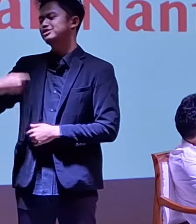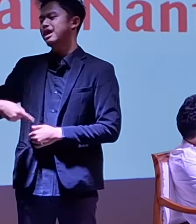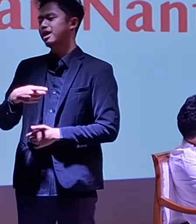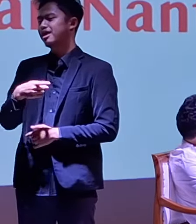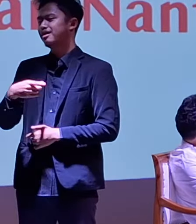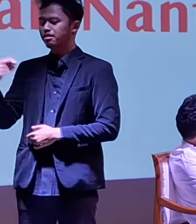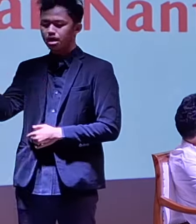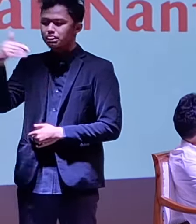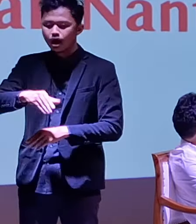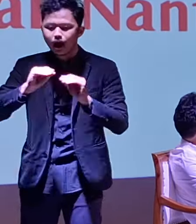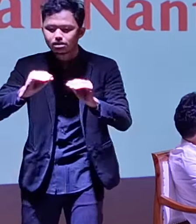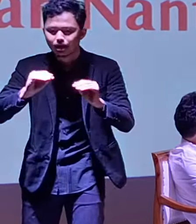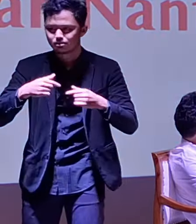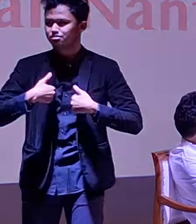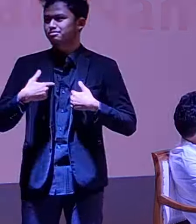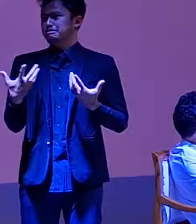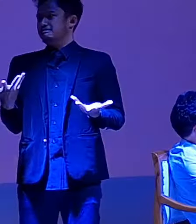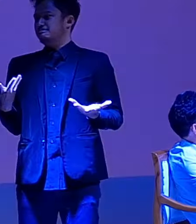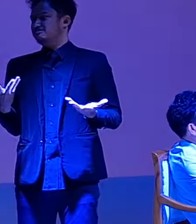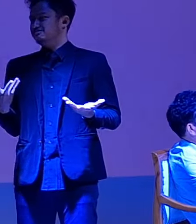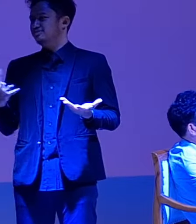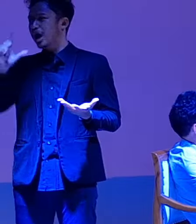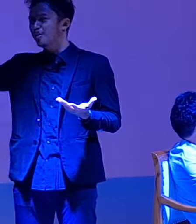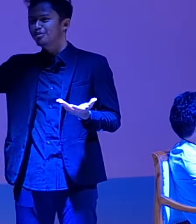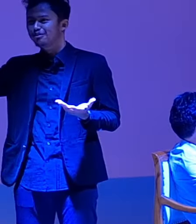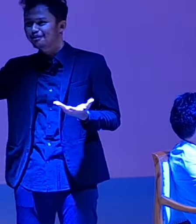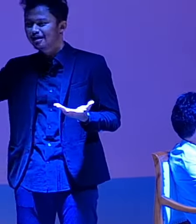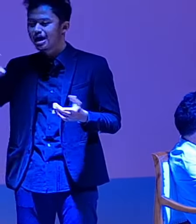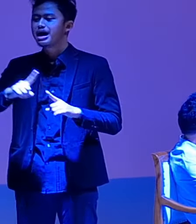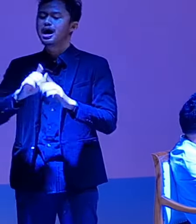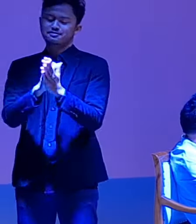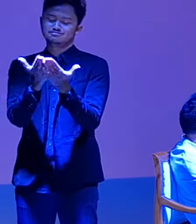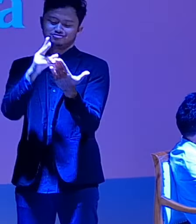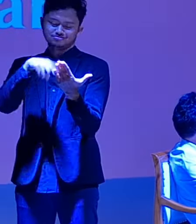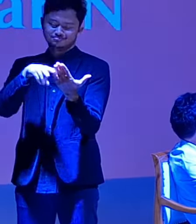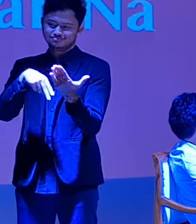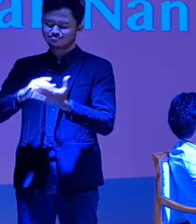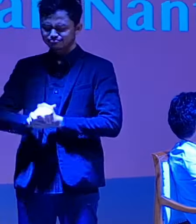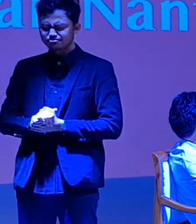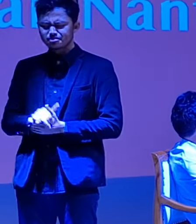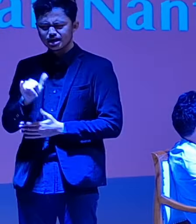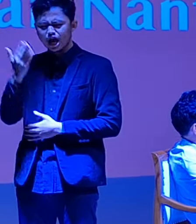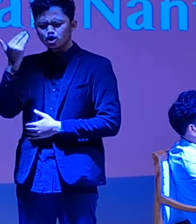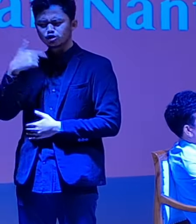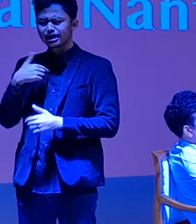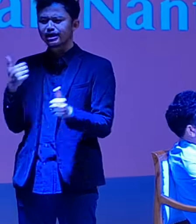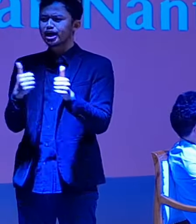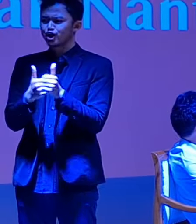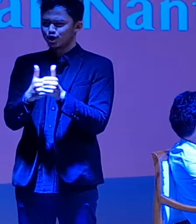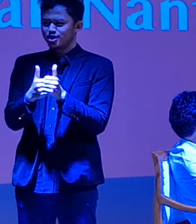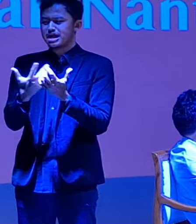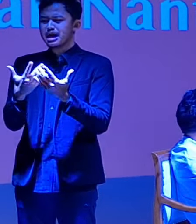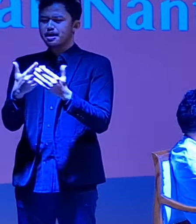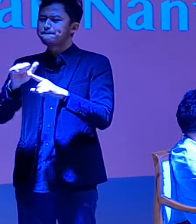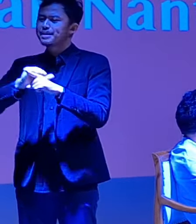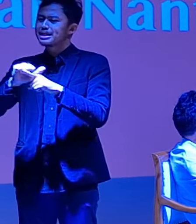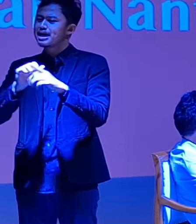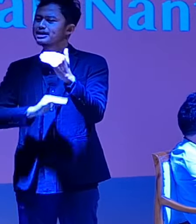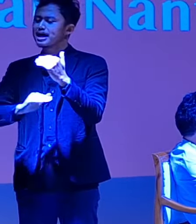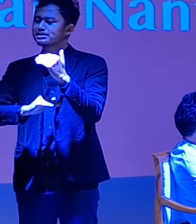Anies, saya pernah di rumah Dagen itu, tapi ketika saya waktu itu ikut Batra basic training untuk